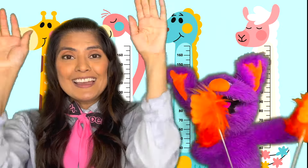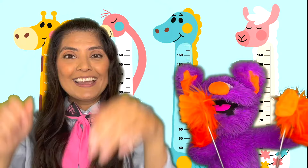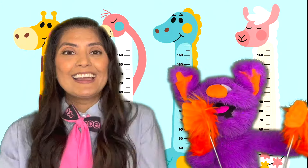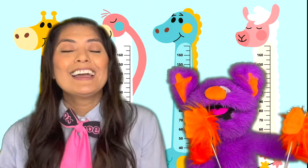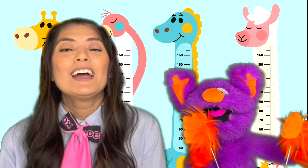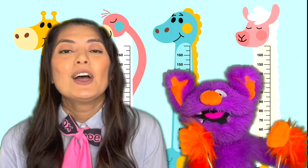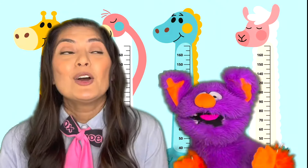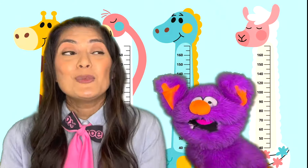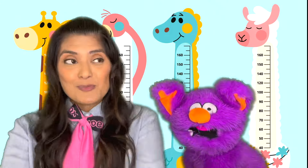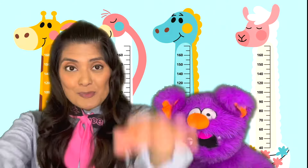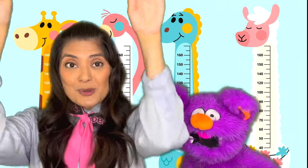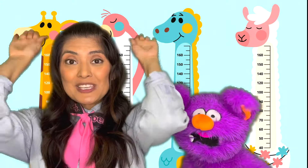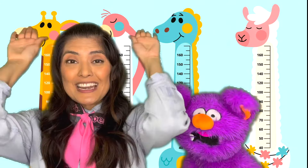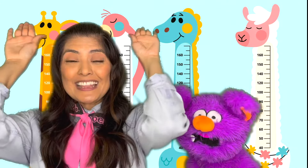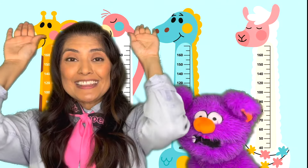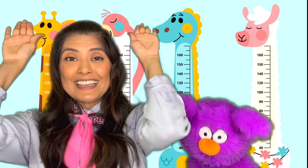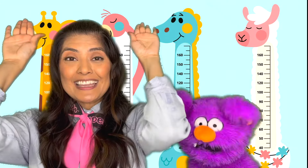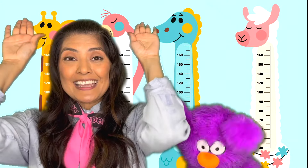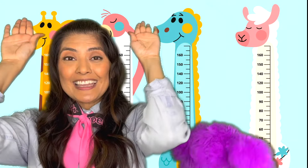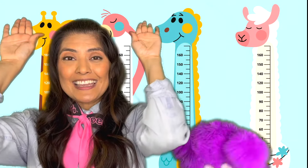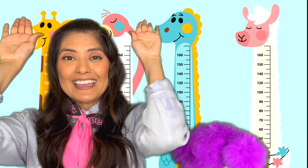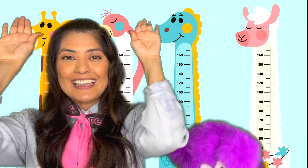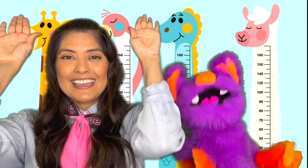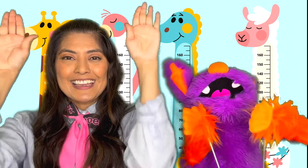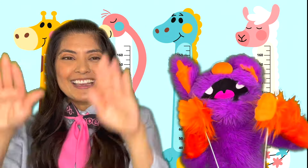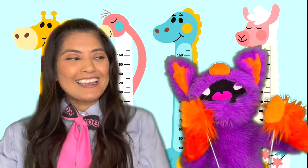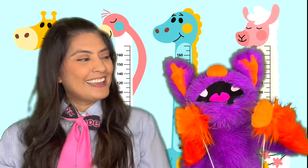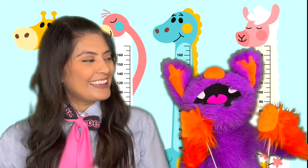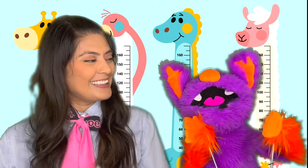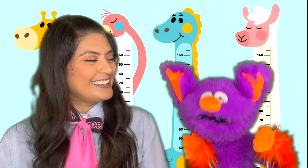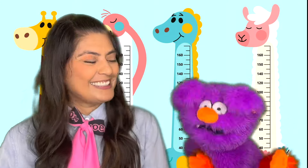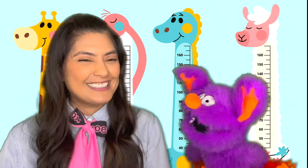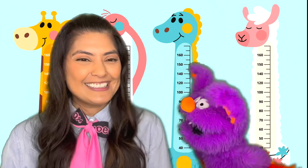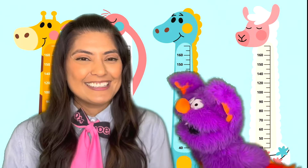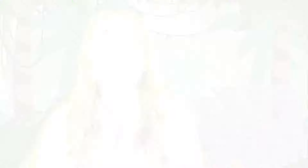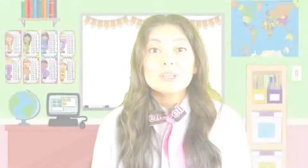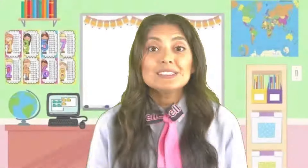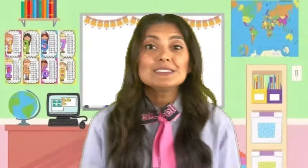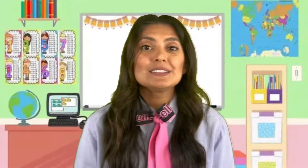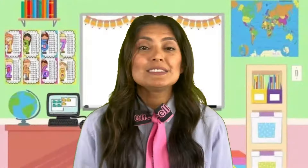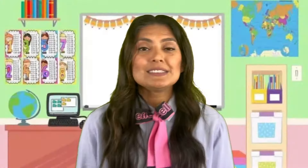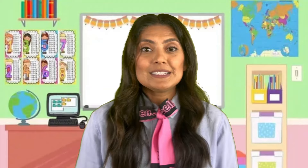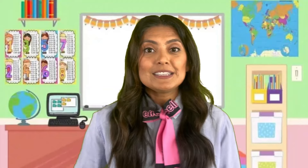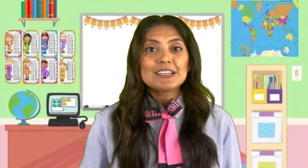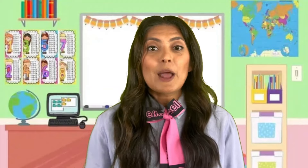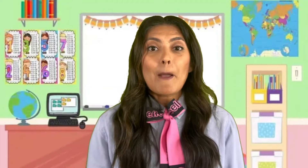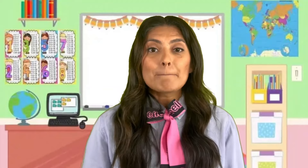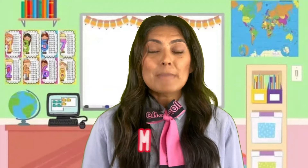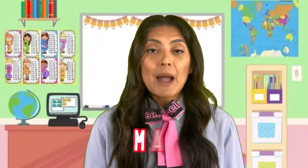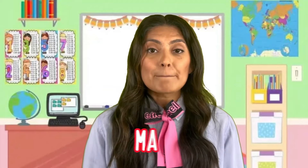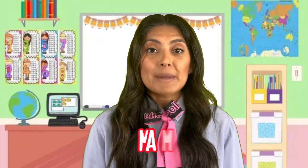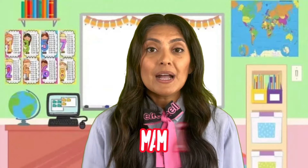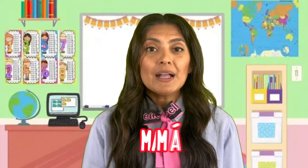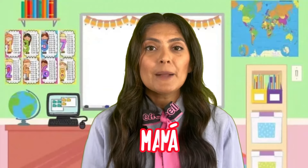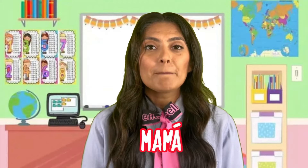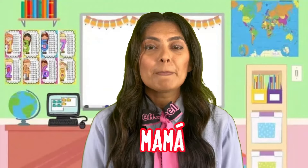grande. Muy grande. Muy grande. ¿Puedes decir mamá?